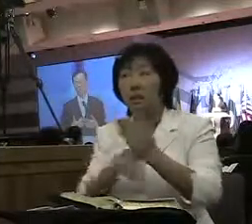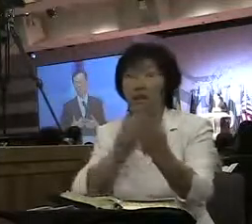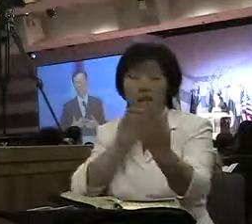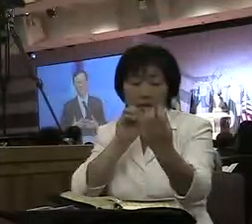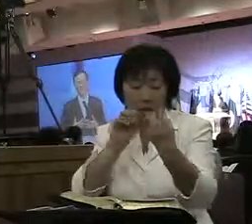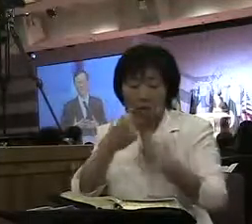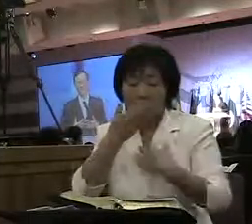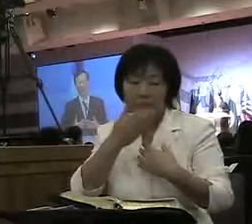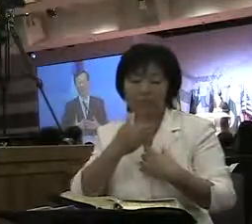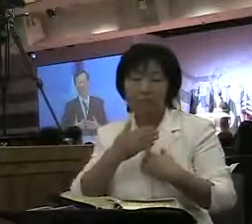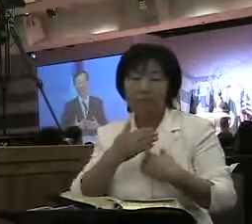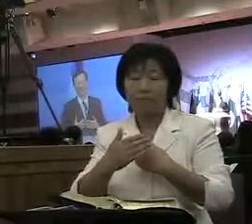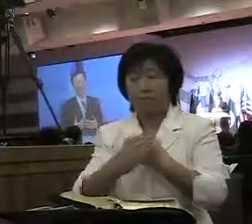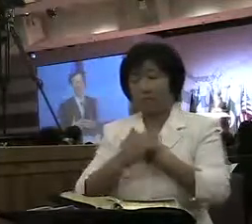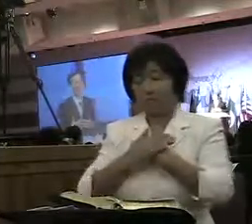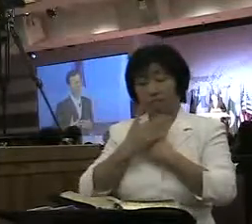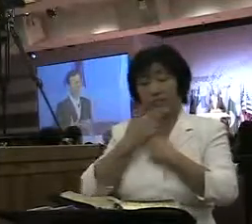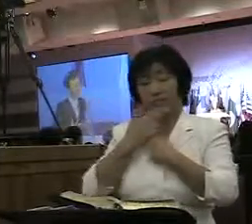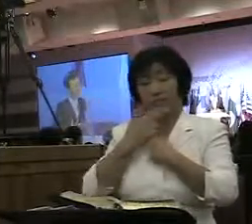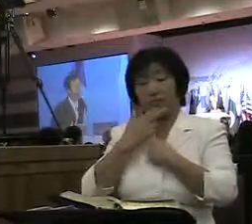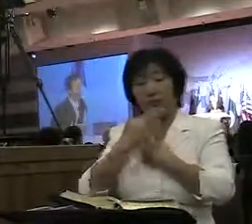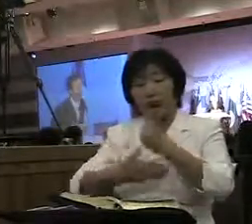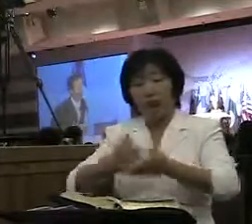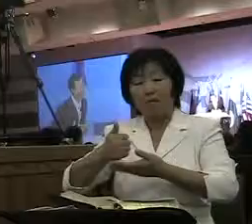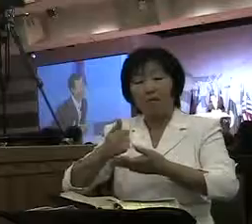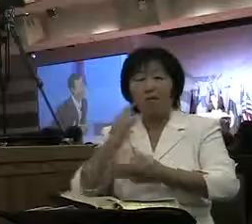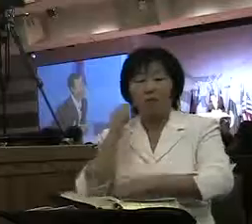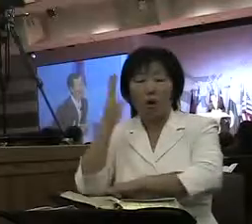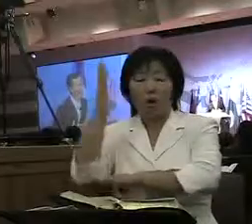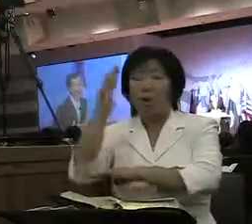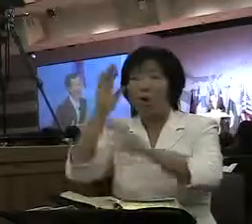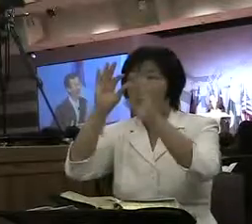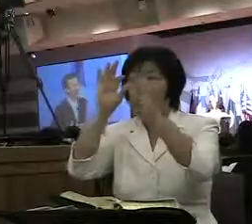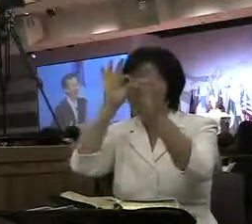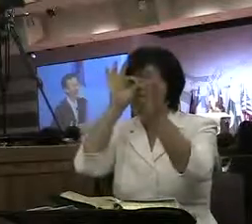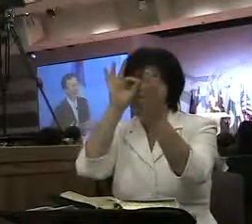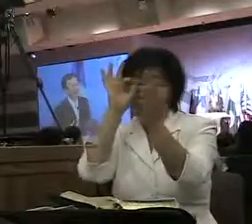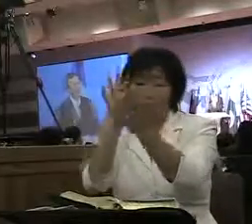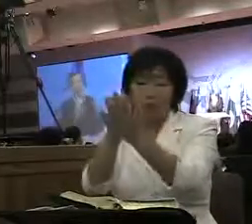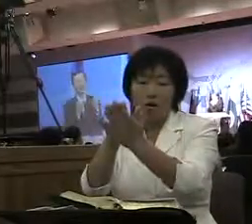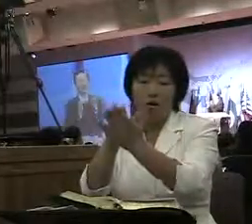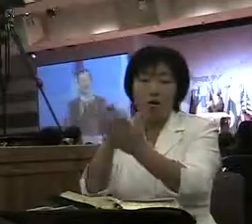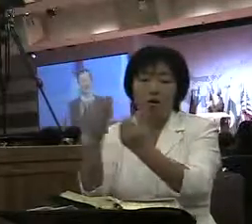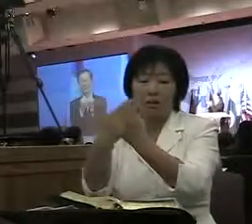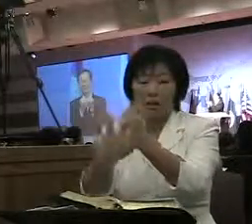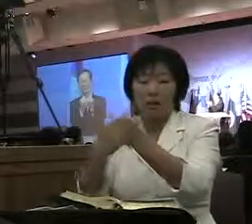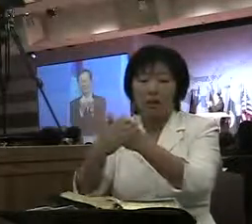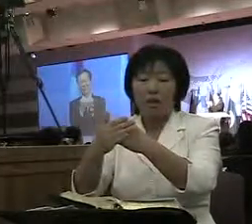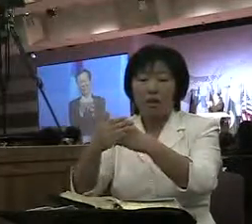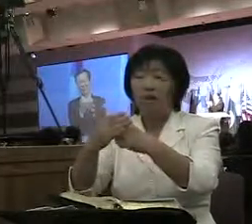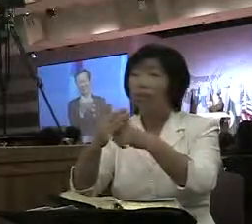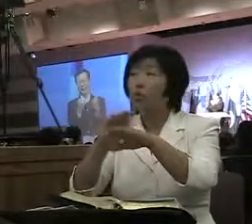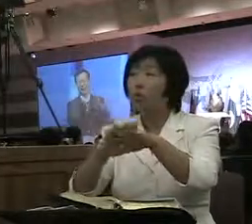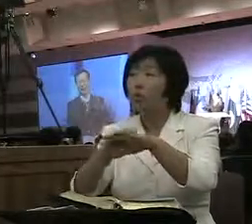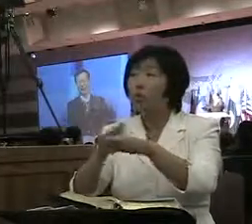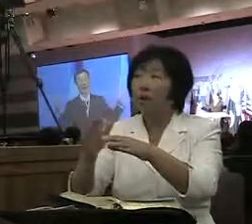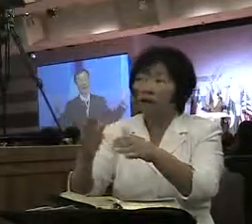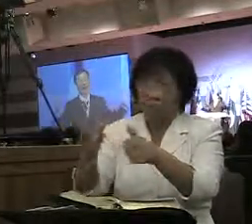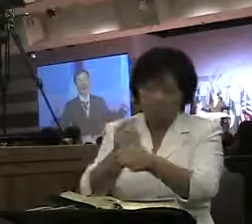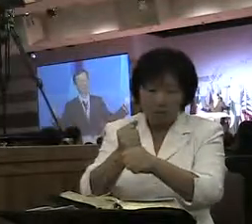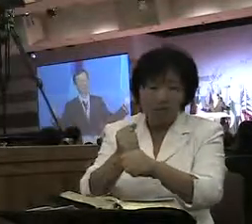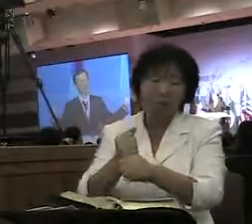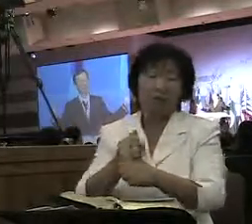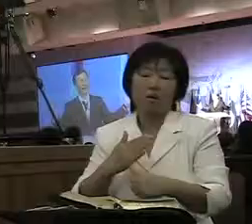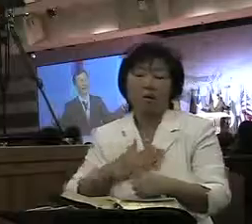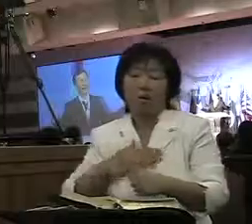없고 부족하지만 하나님 오늘도 하나님의 영광을 보았고 은혜의 손길을 붙잡았으니 내가